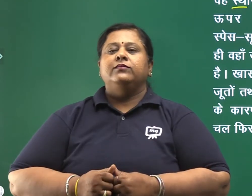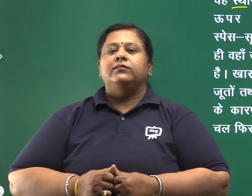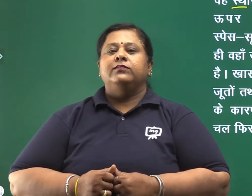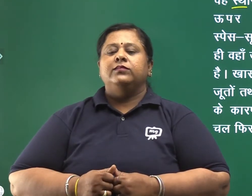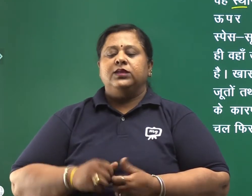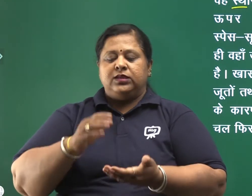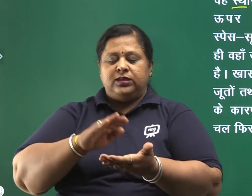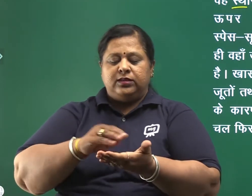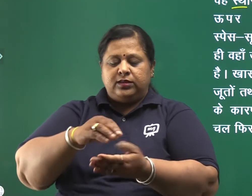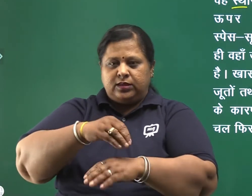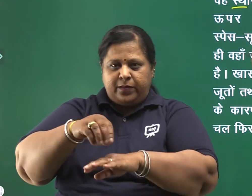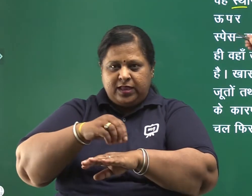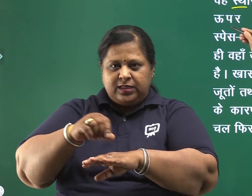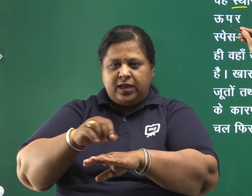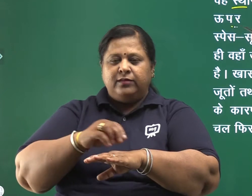ज़मीन से